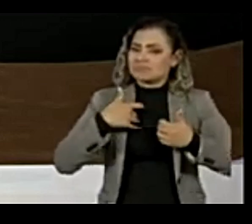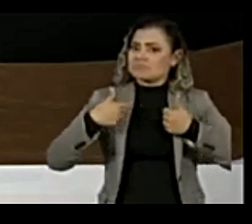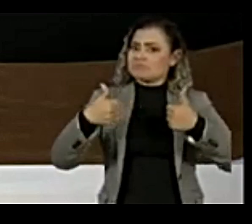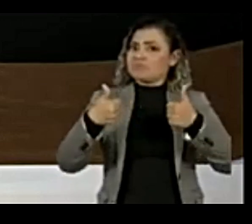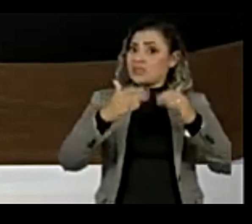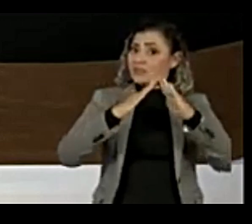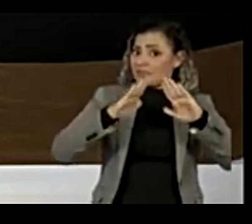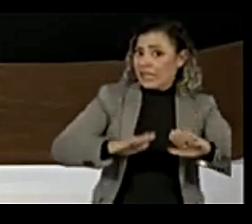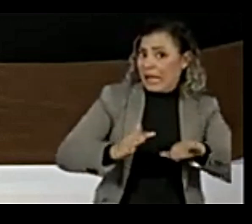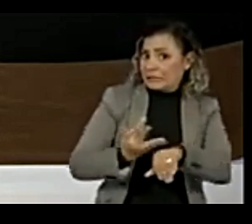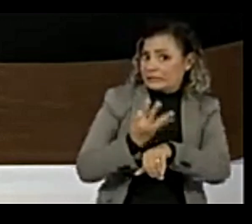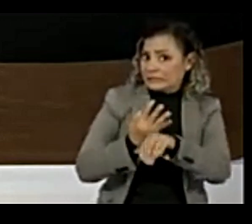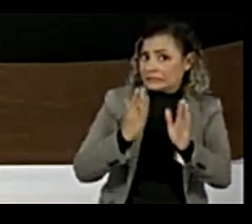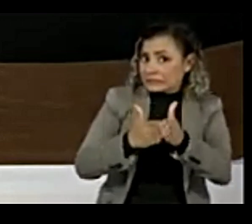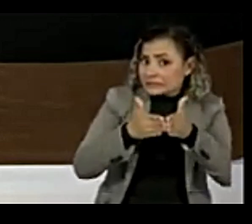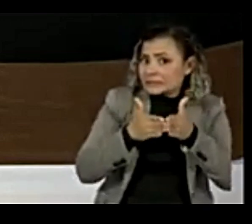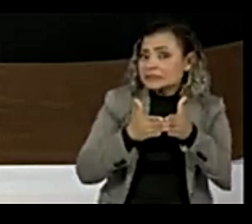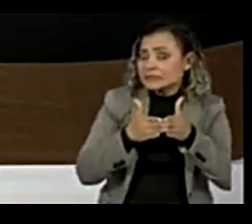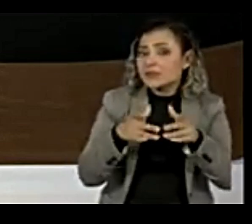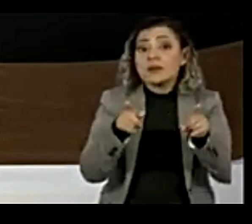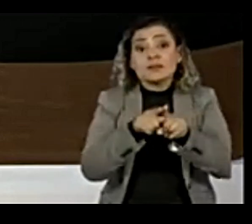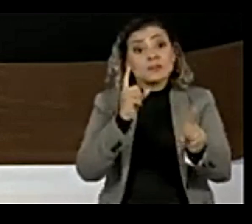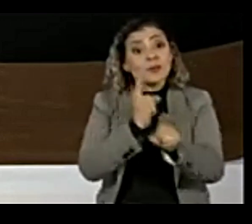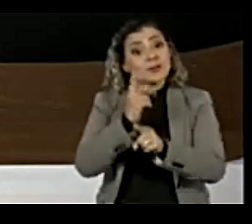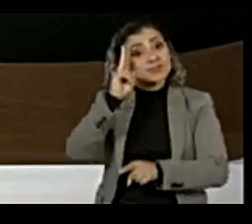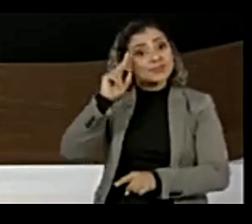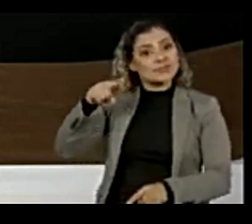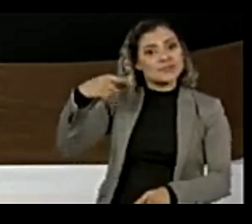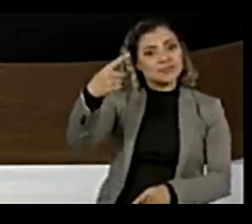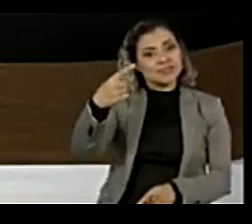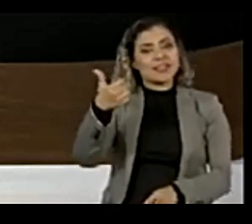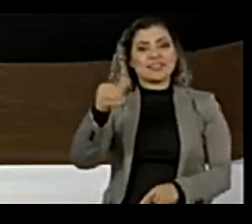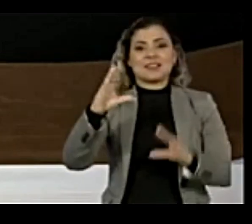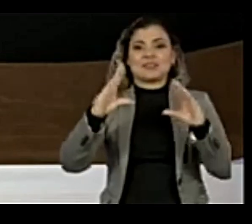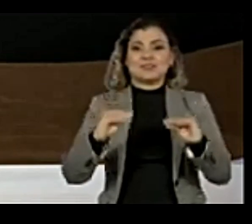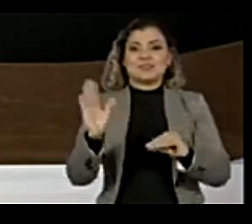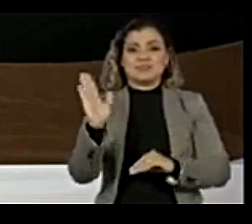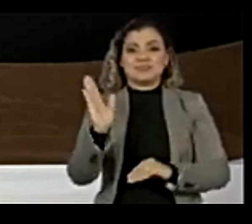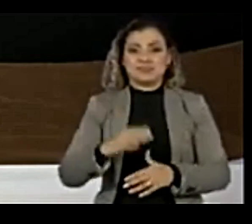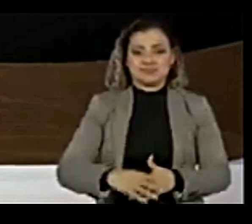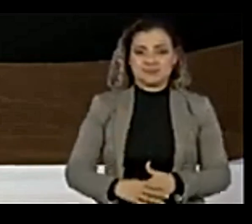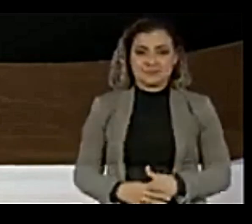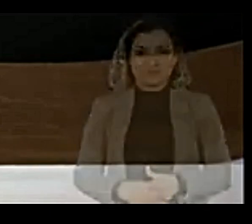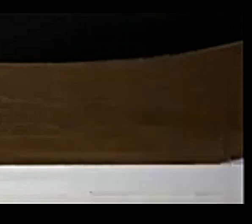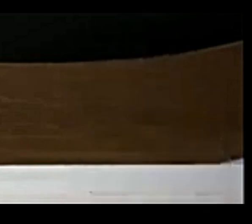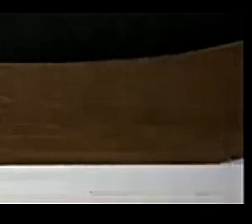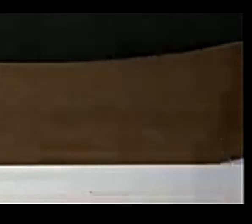o máximo que puderem e nos encontramos de novo na segunda-feira às 10 da noite. Até lá!